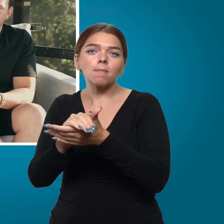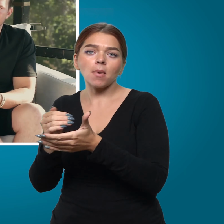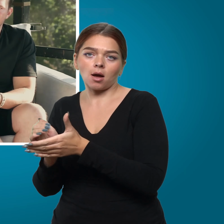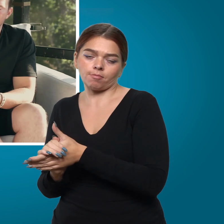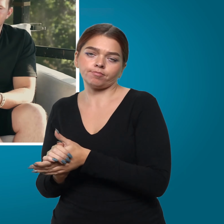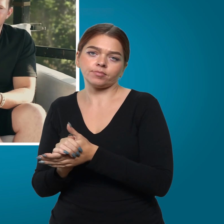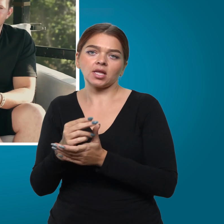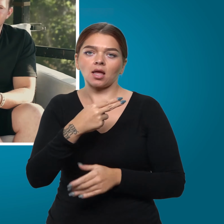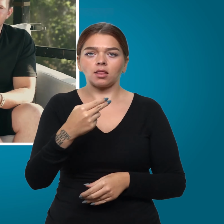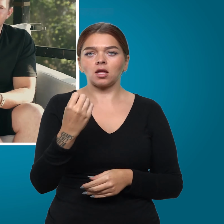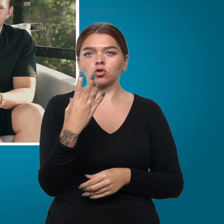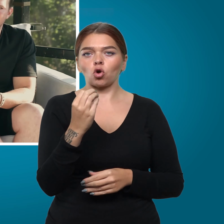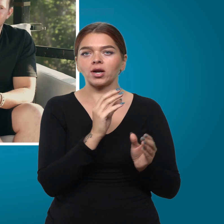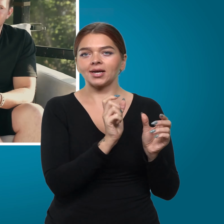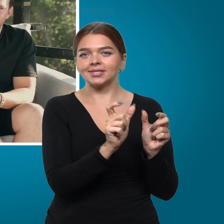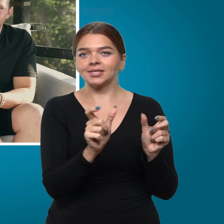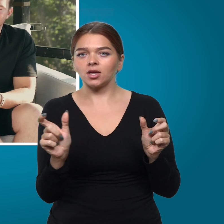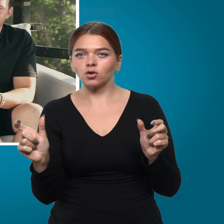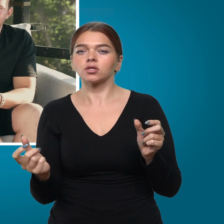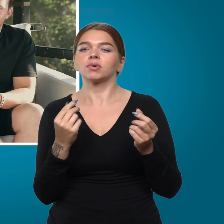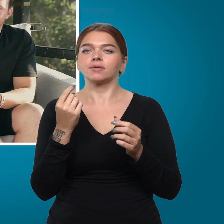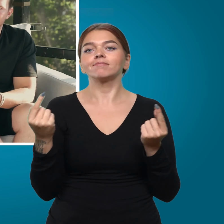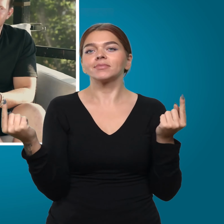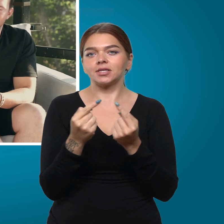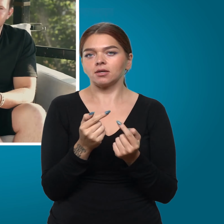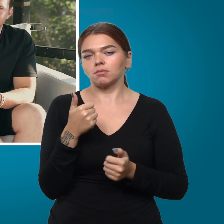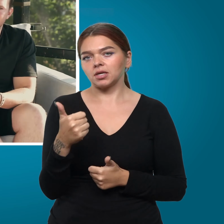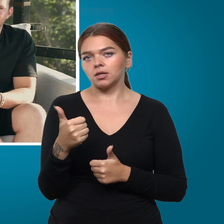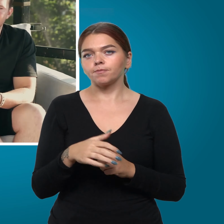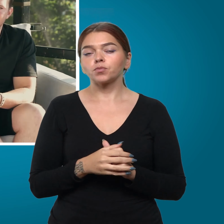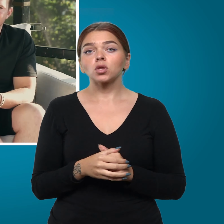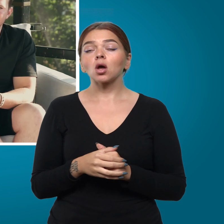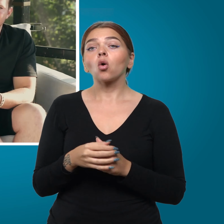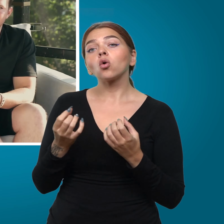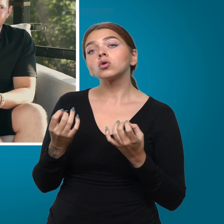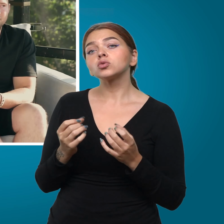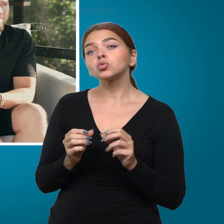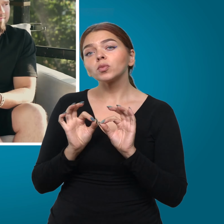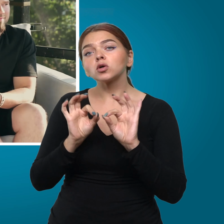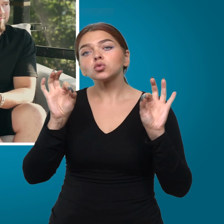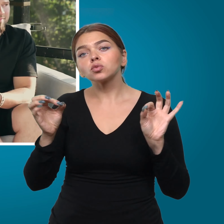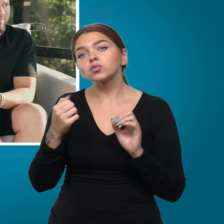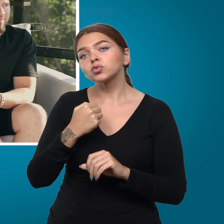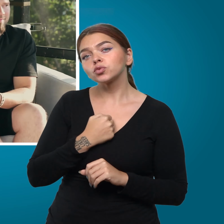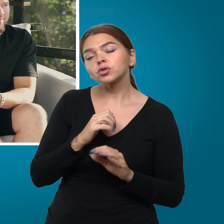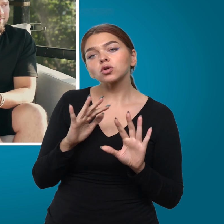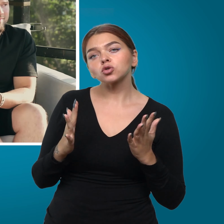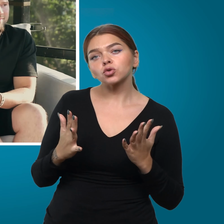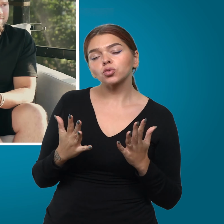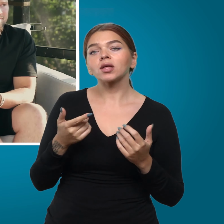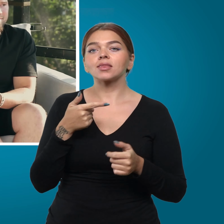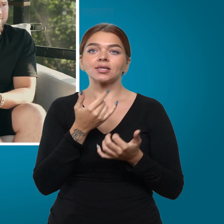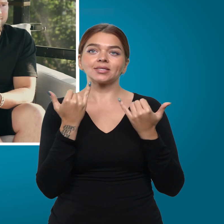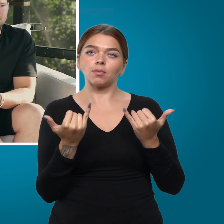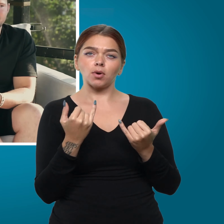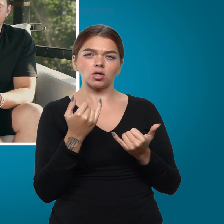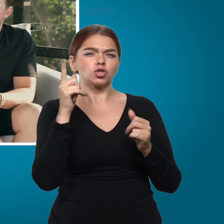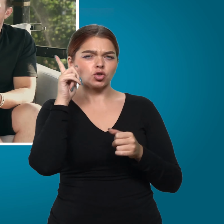daug su knygomis paaugliams turit reikalų ir dirbat, tai galbūt turit kažkokių tai